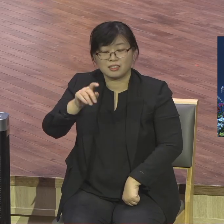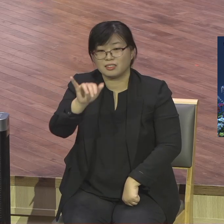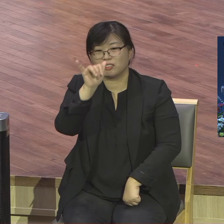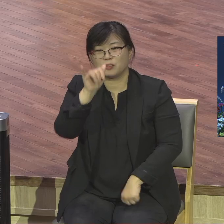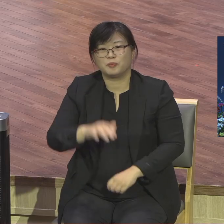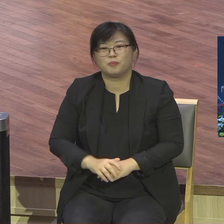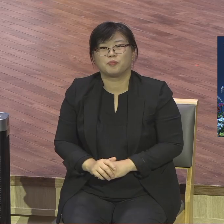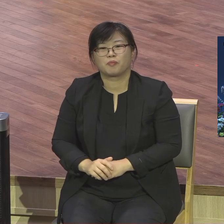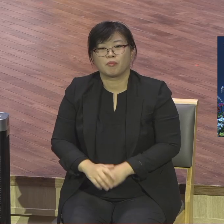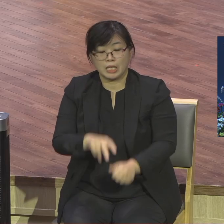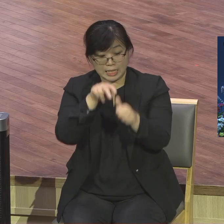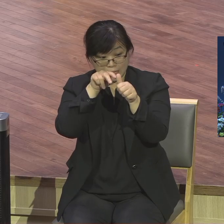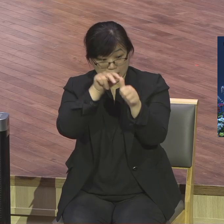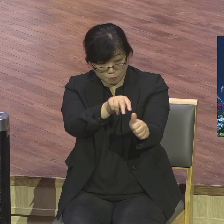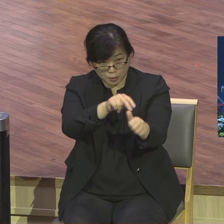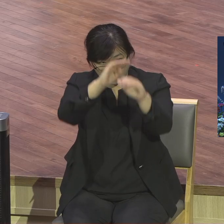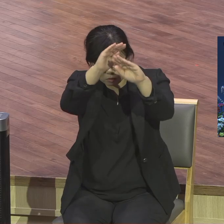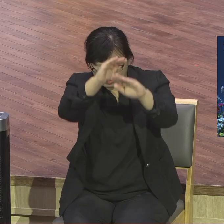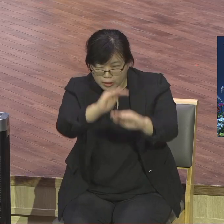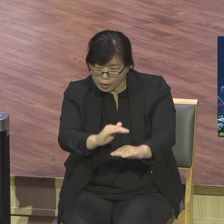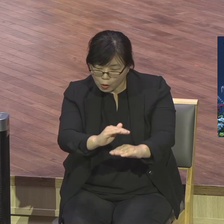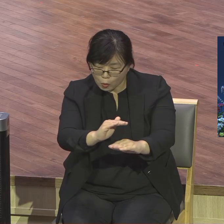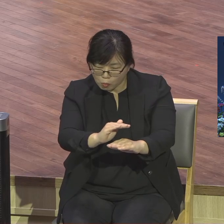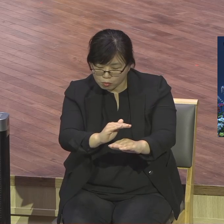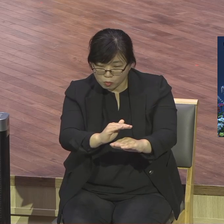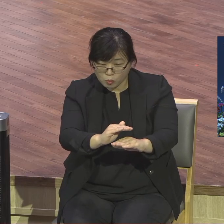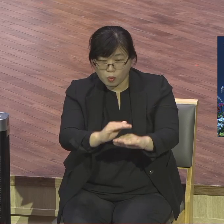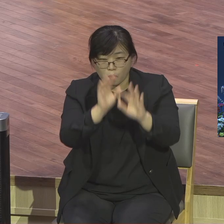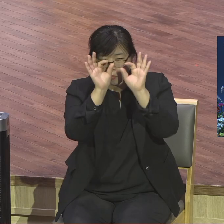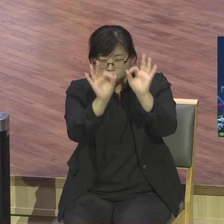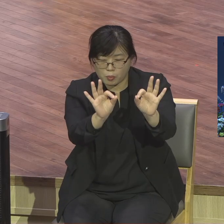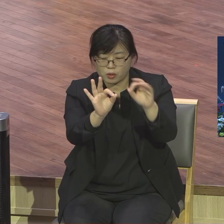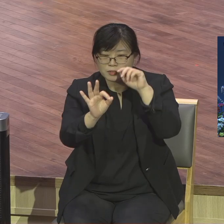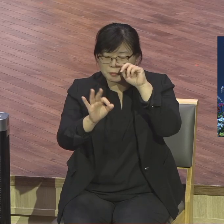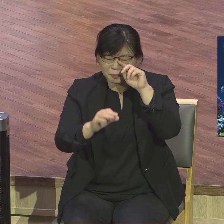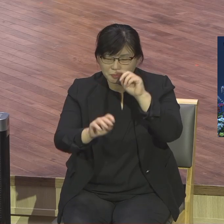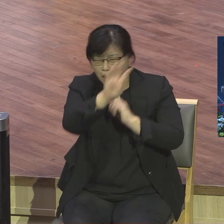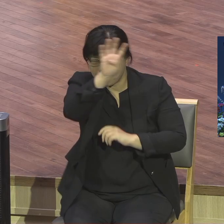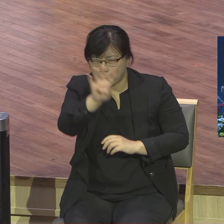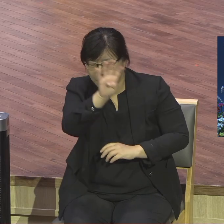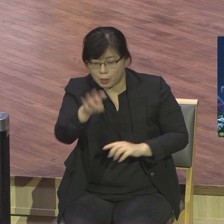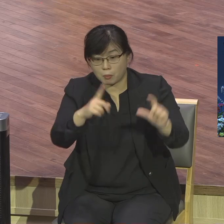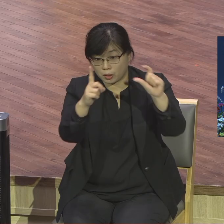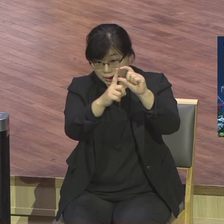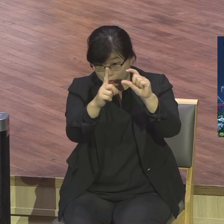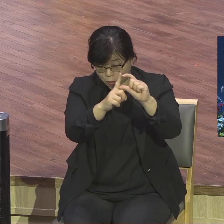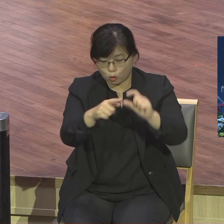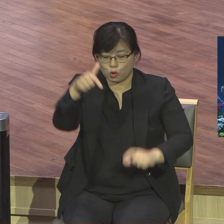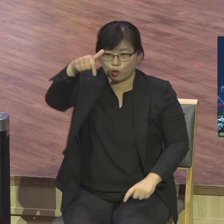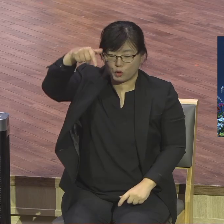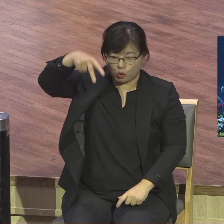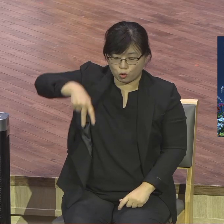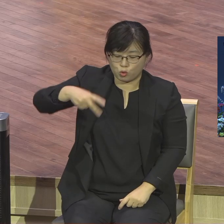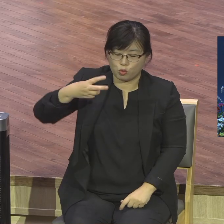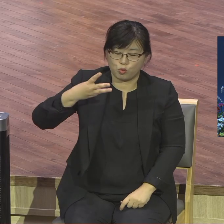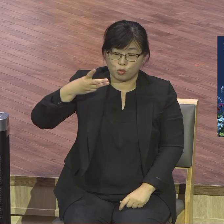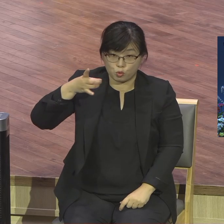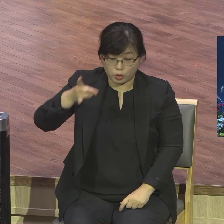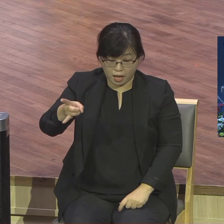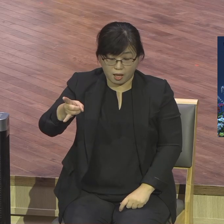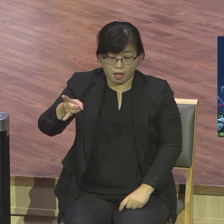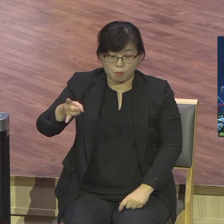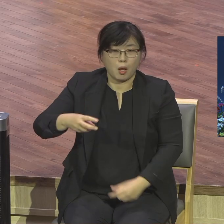말씀에는 보면 규례와 법도라고 하는 표현을 사용해 가지고 그것을 지켜 행하라는